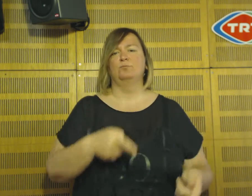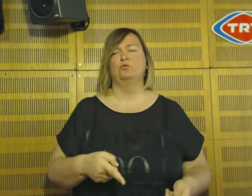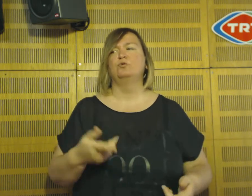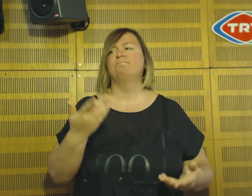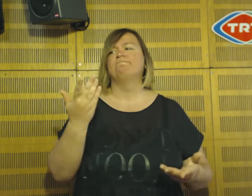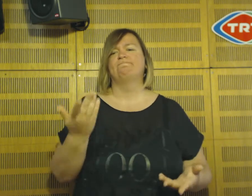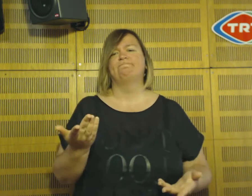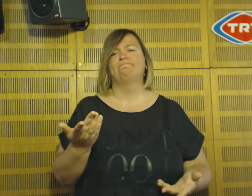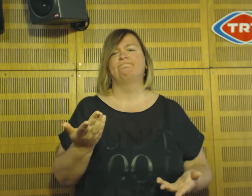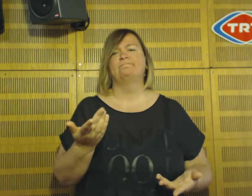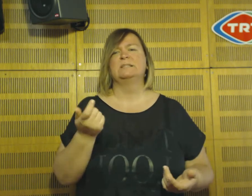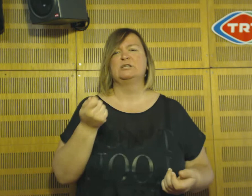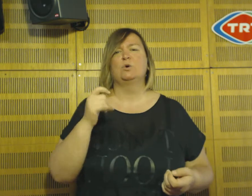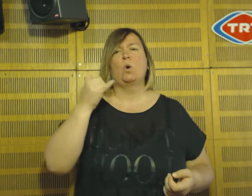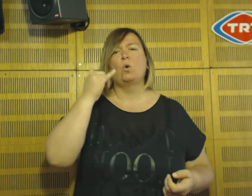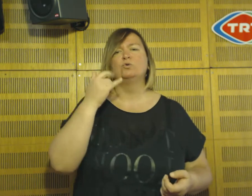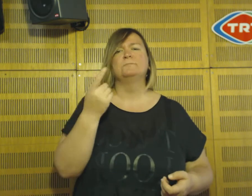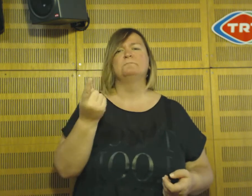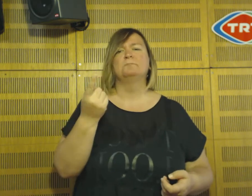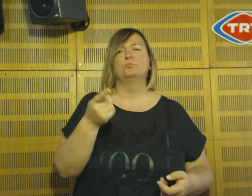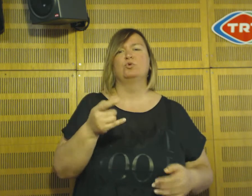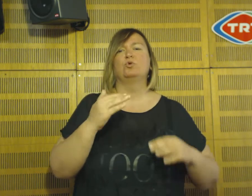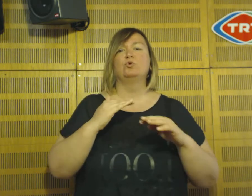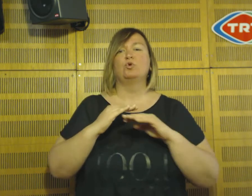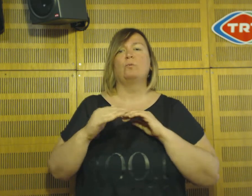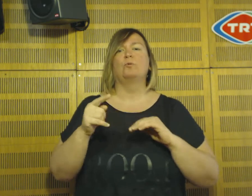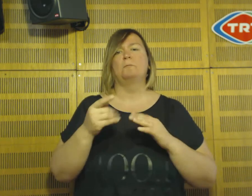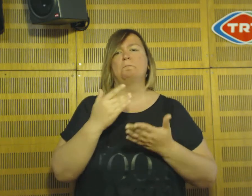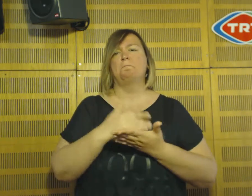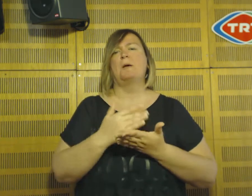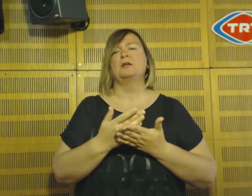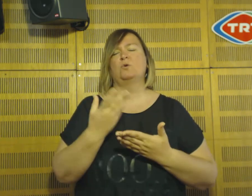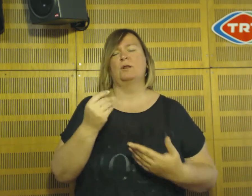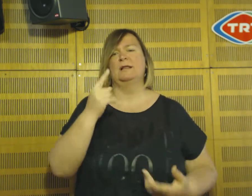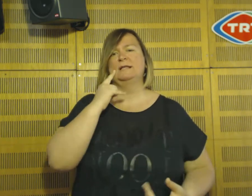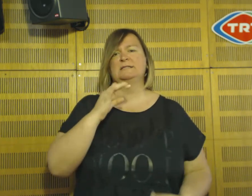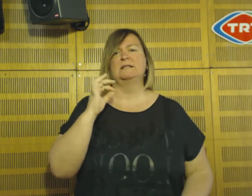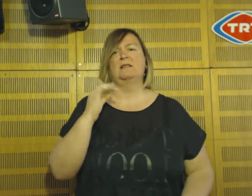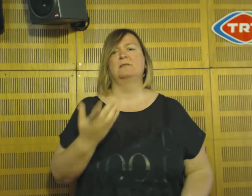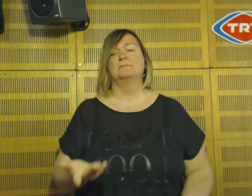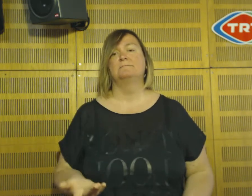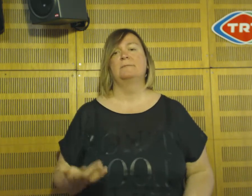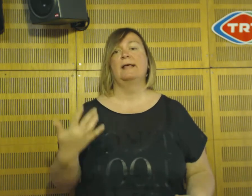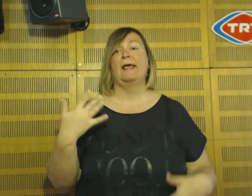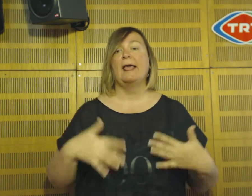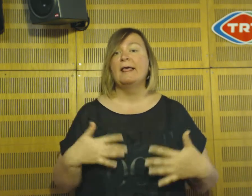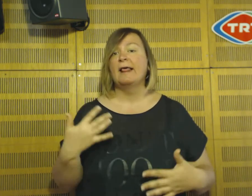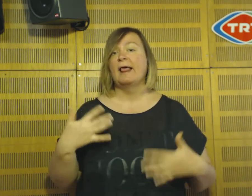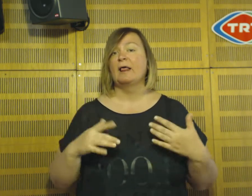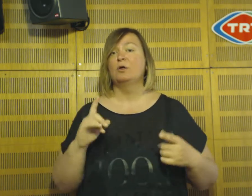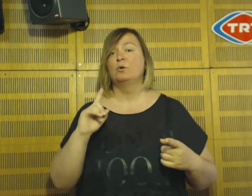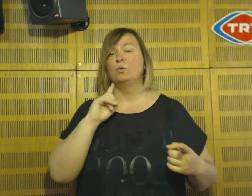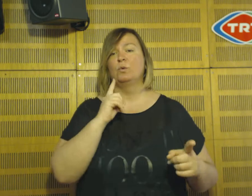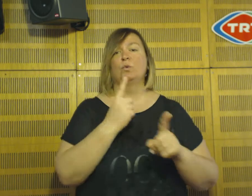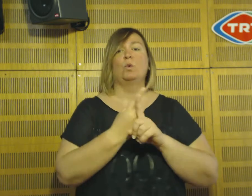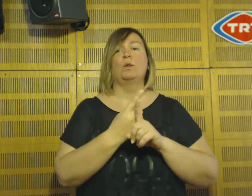Çünkü iş koçları da sonuçta bu toplumun parçası olan insanlar. Ve engel ve engellilere dönük kendi algıları,